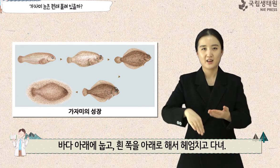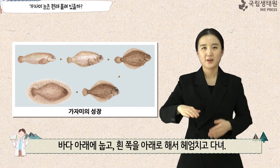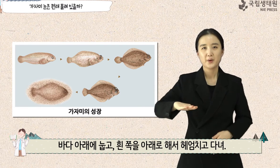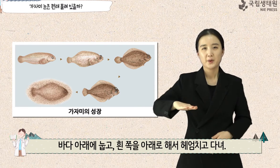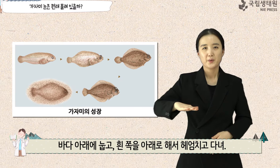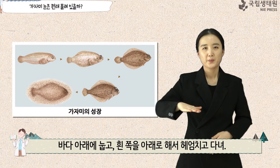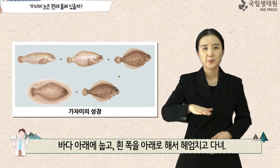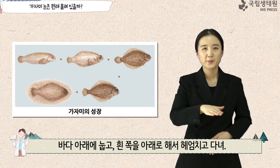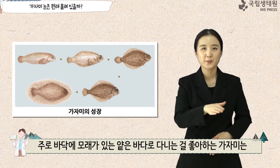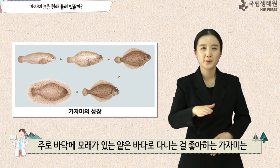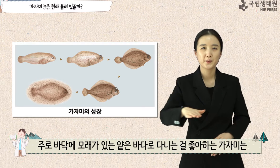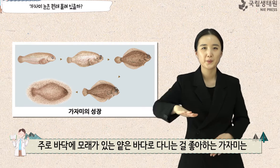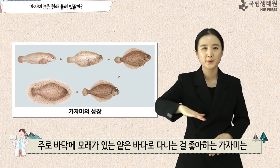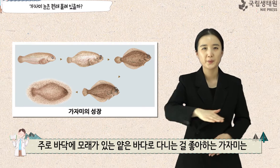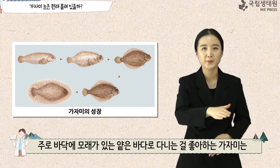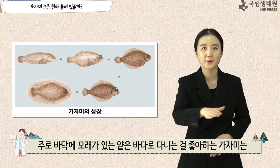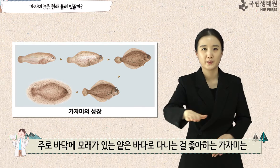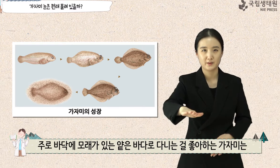다녀.